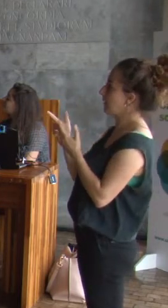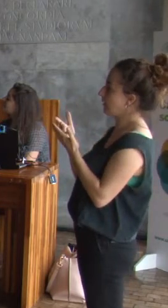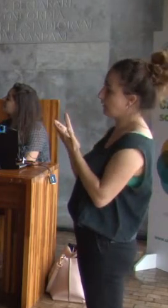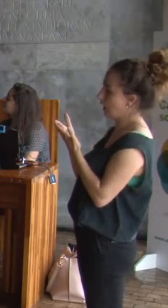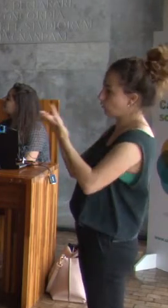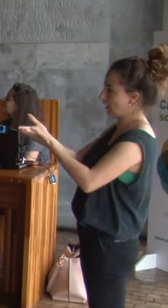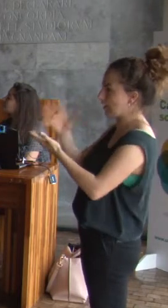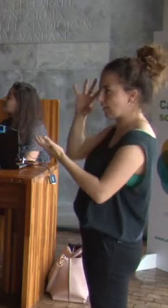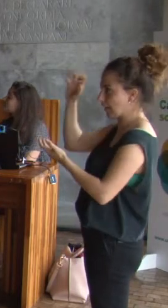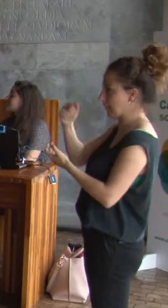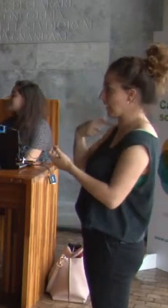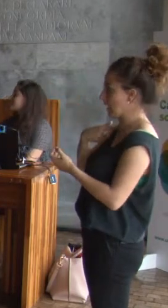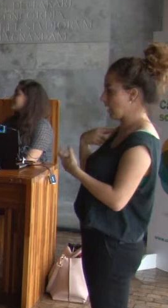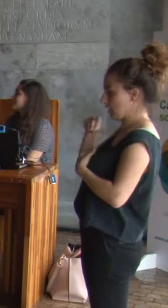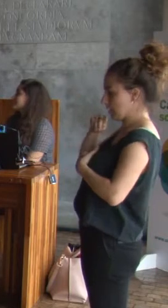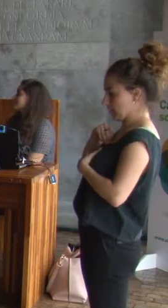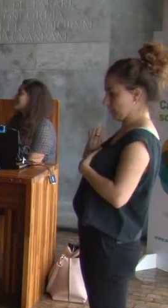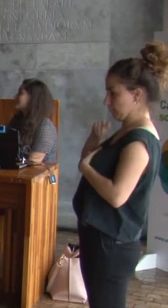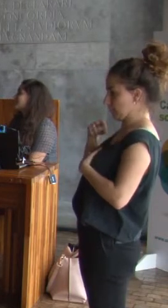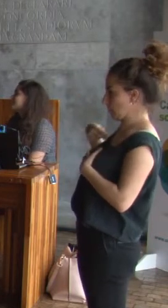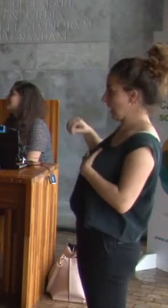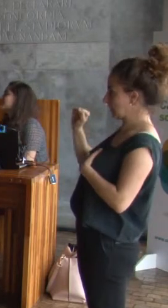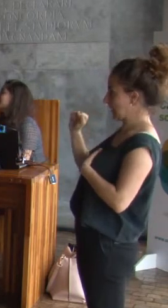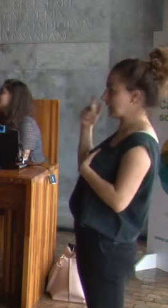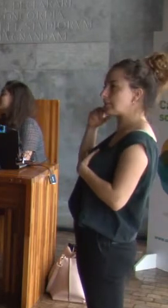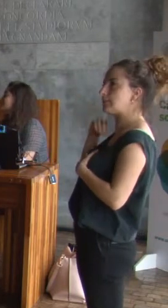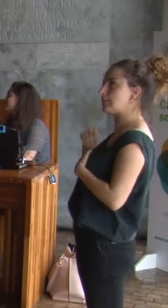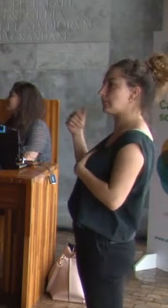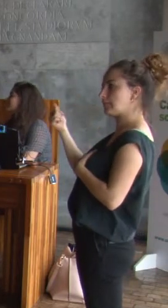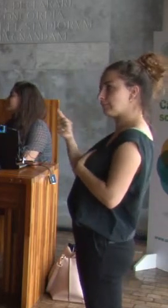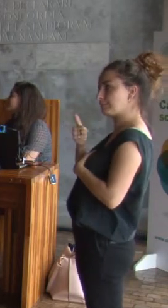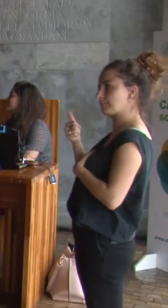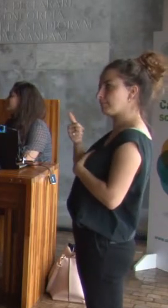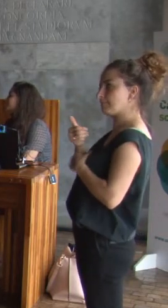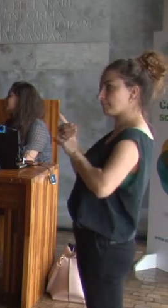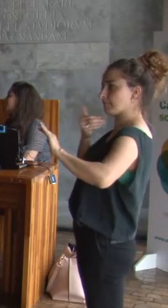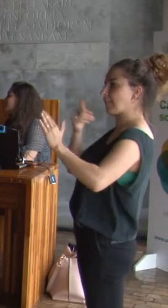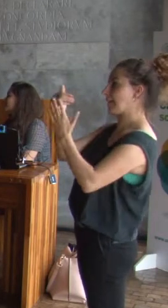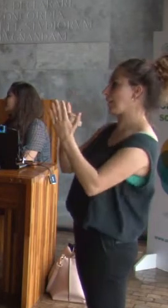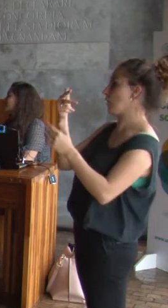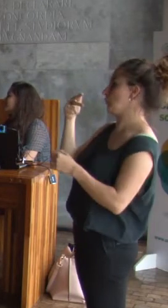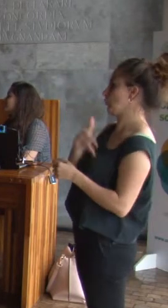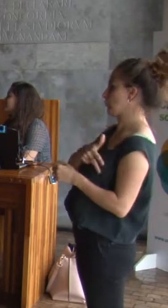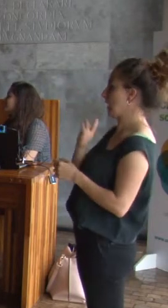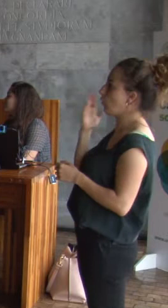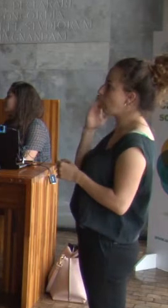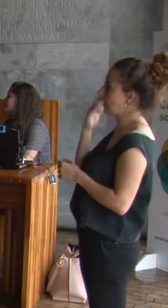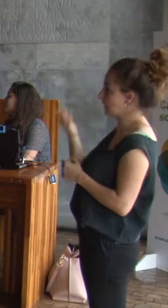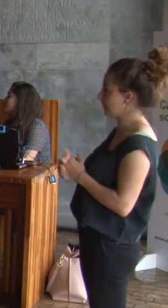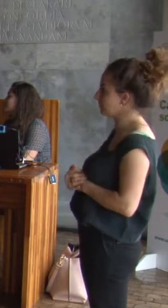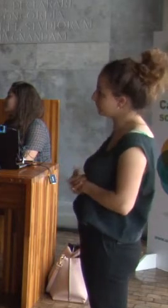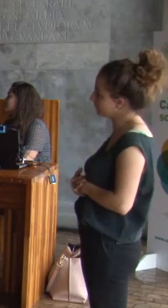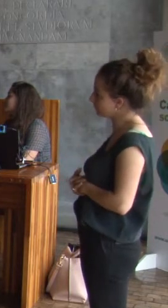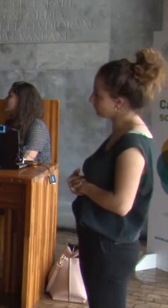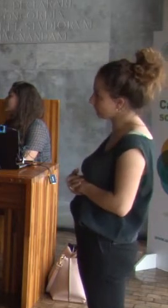di estraneità che spesso noi Asperger proviamo di fronte alle norme sociali del resto dell'umanità.